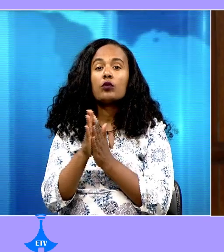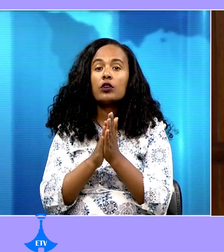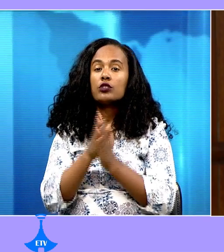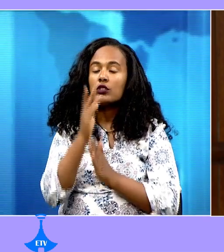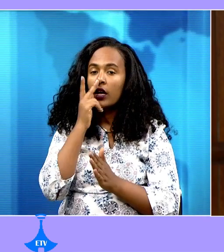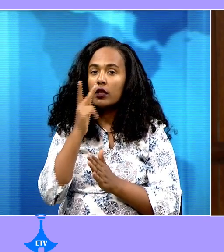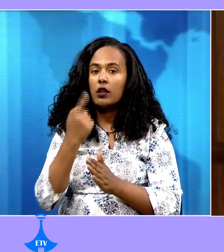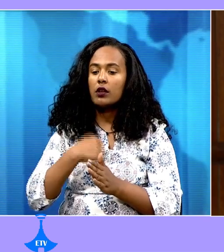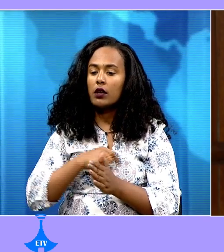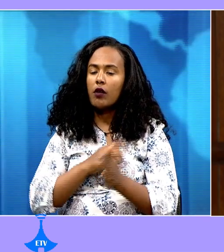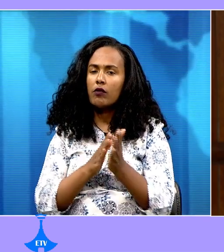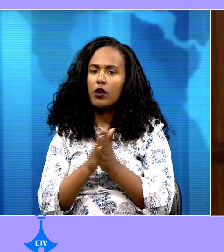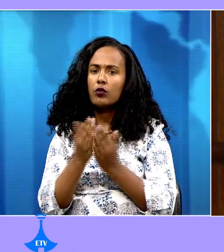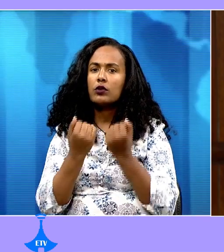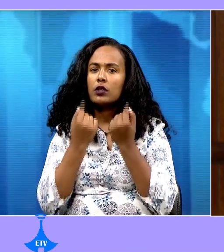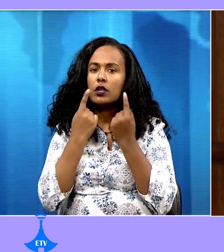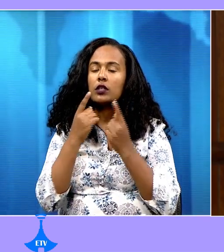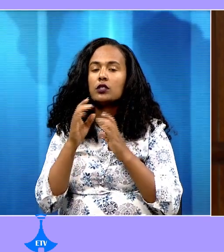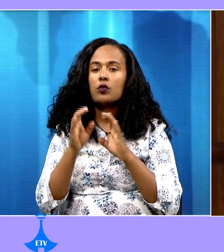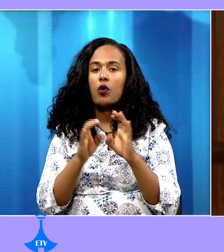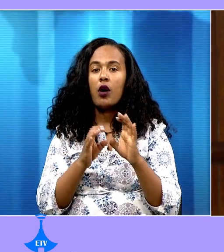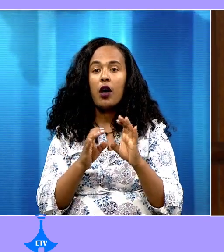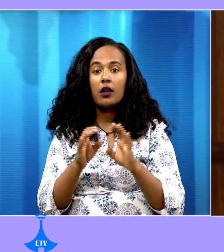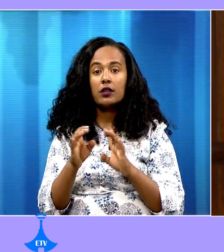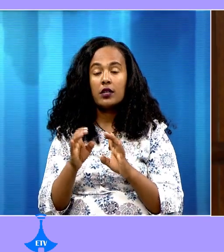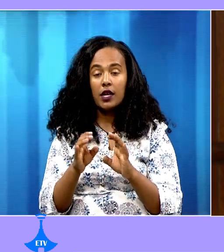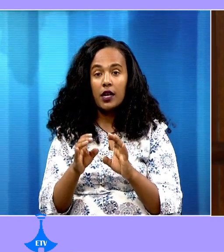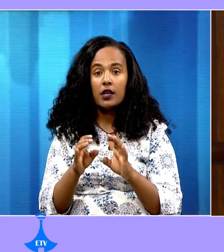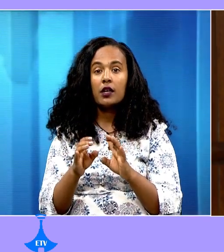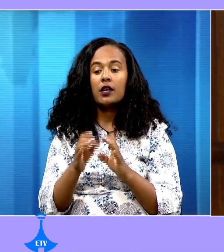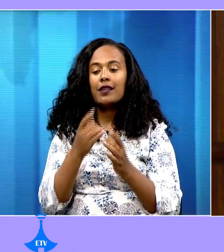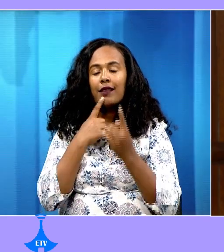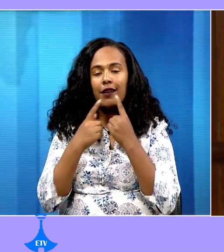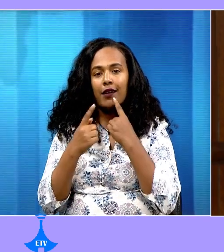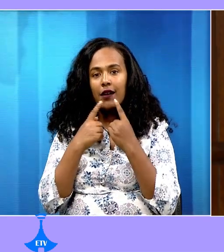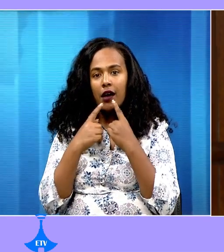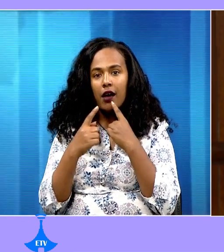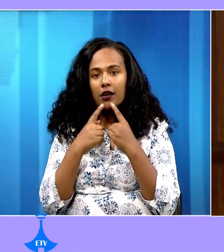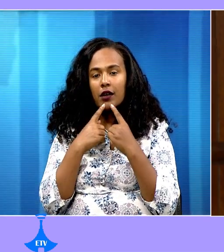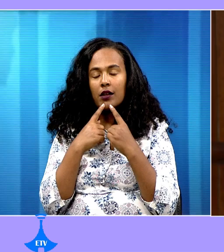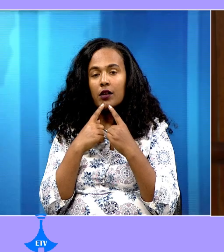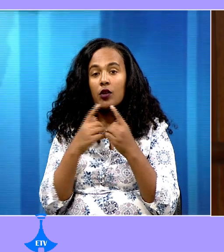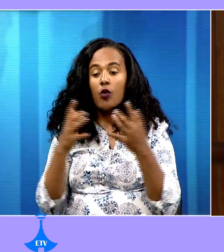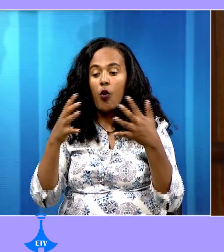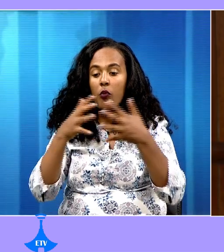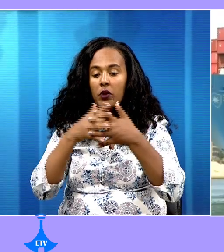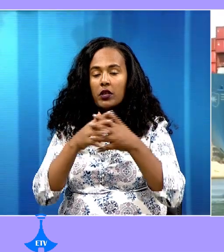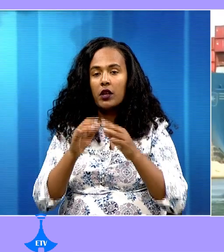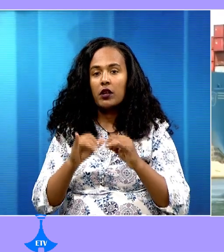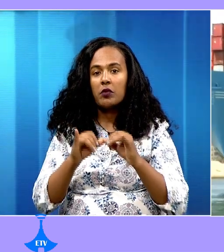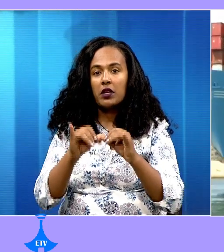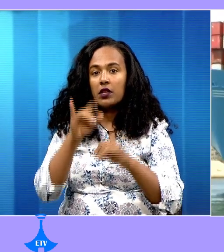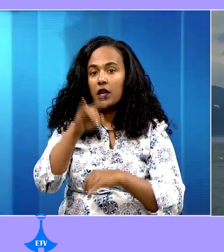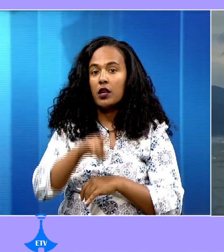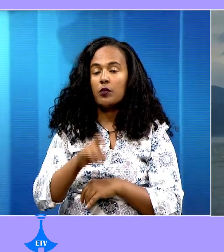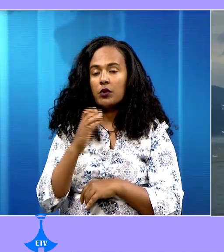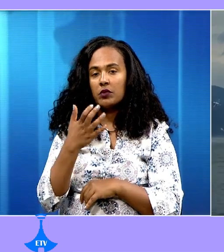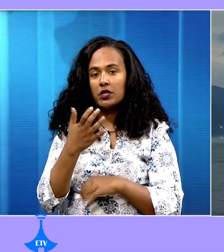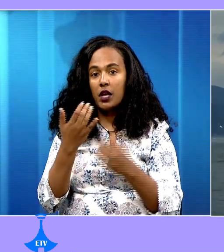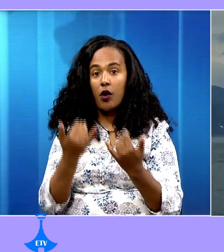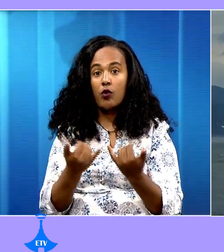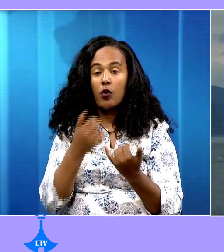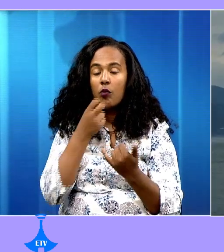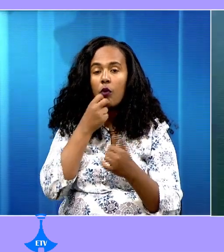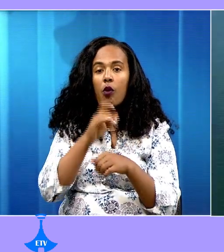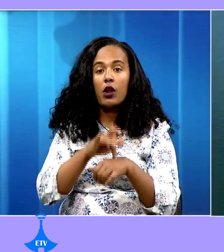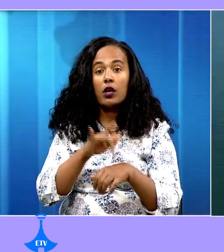ፍላጎት እንዲገነዘቡ አድርገን ሳም ሶርት ኦፍ ሚድል ግራውንድ አግኝተን ተነጋግረን ኮኦፕሬት አድርገን መሄድ ያለብን ይመስለኛል። አሁን አሁን በውሃ ላይ